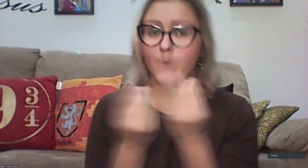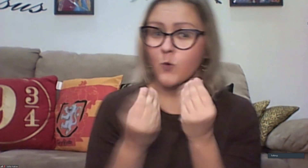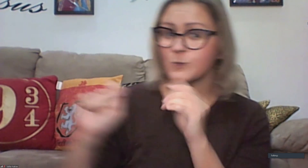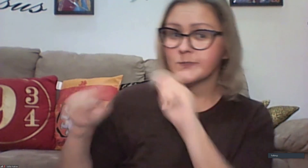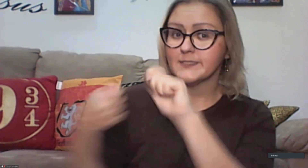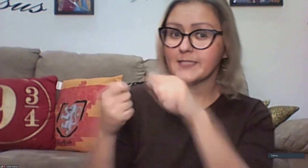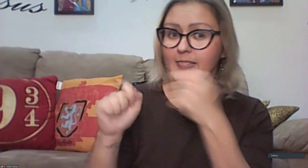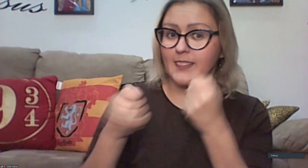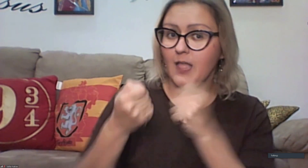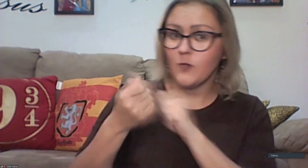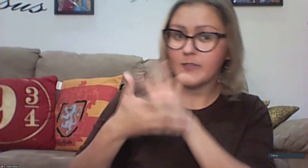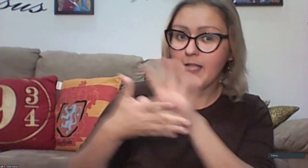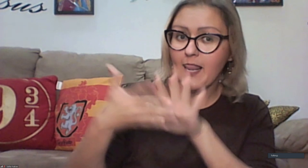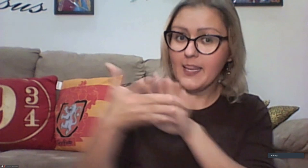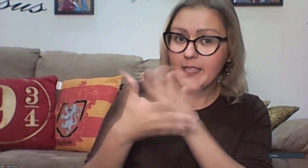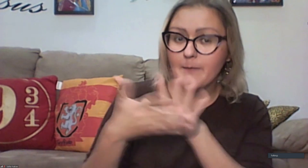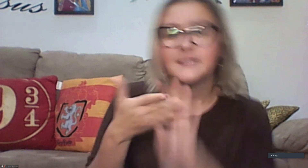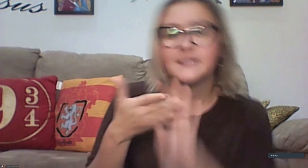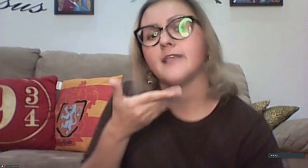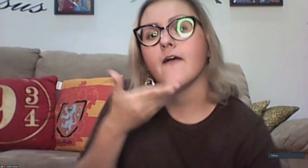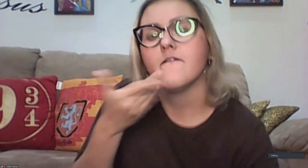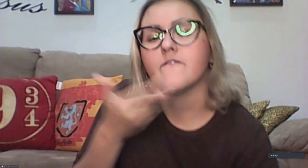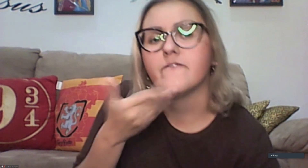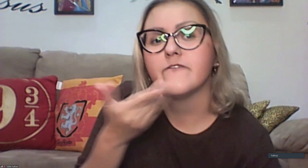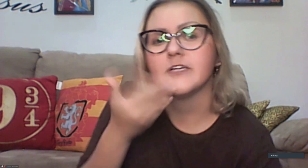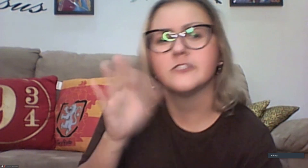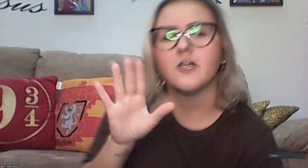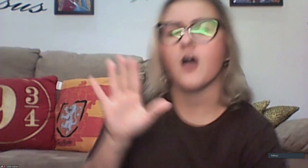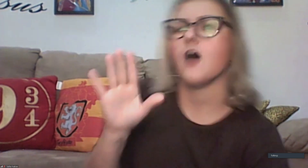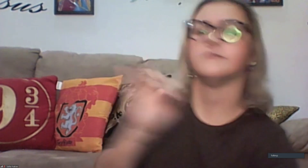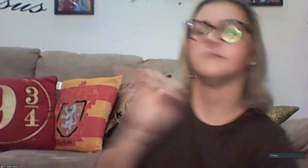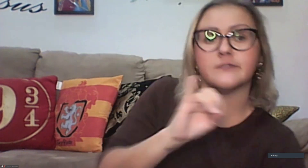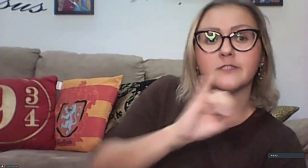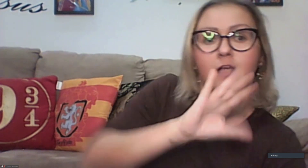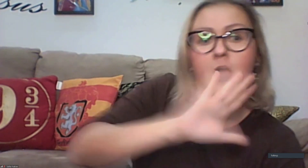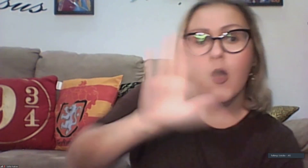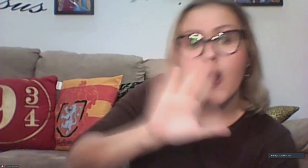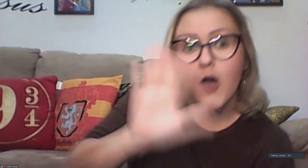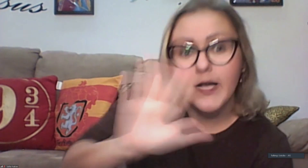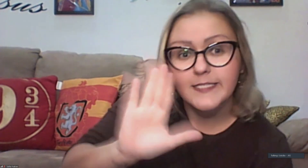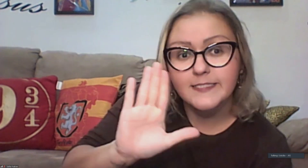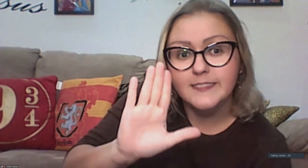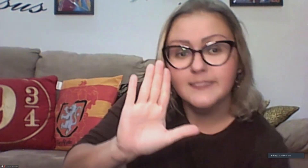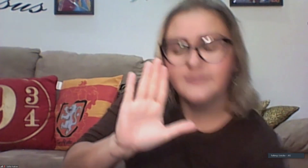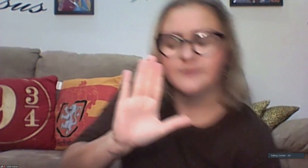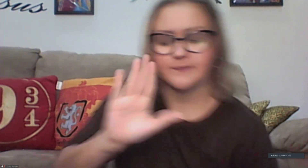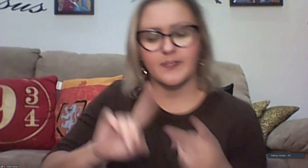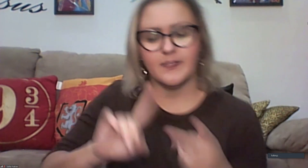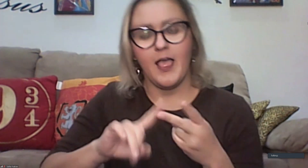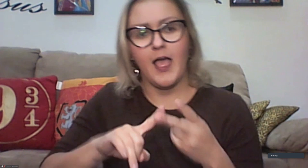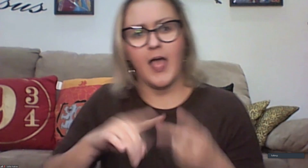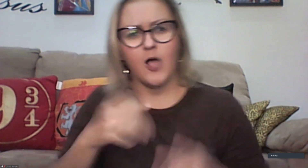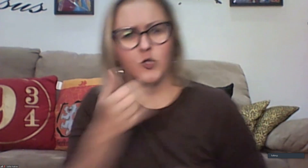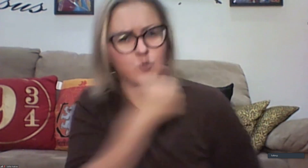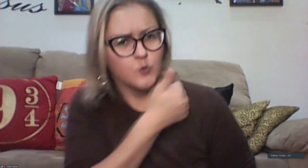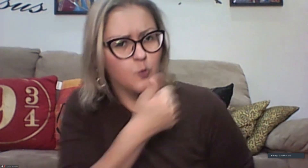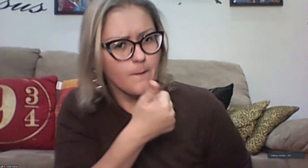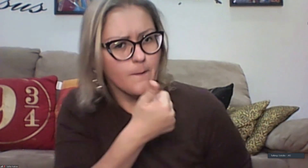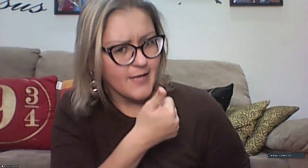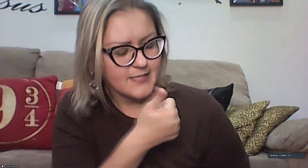mais fáceis como um oi, um olá, um tudo bem, um entendeu?